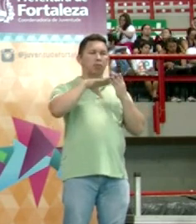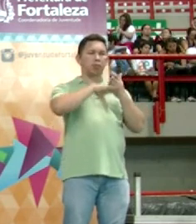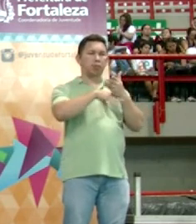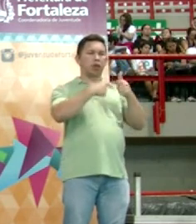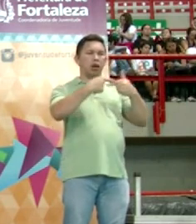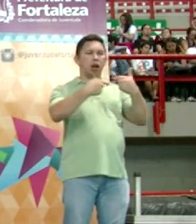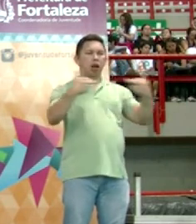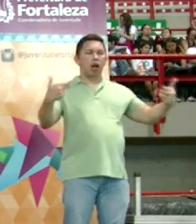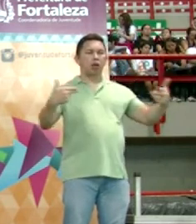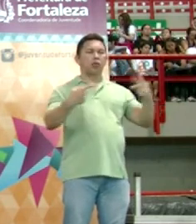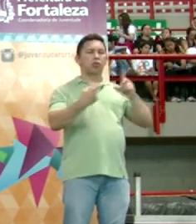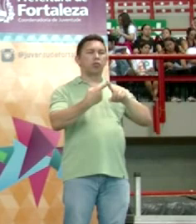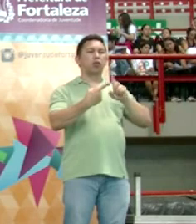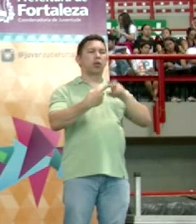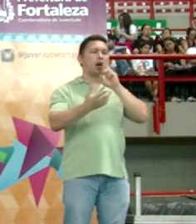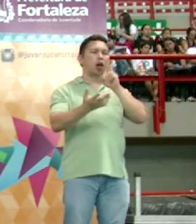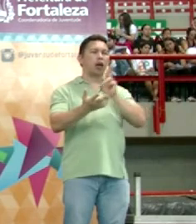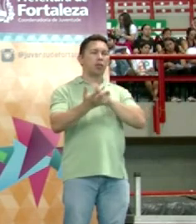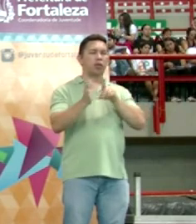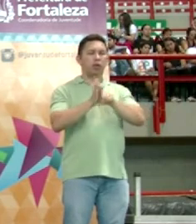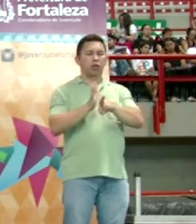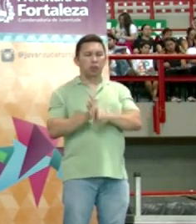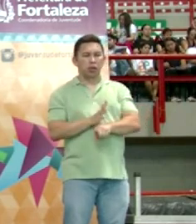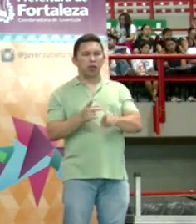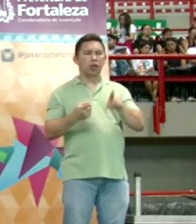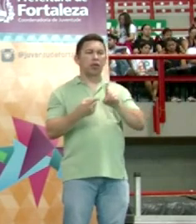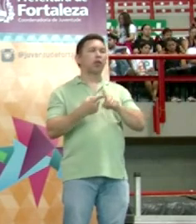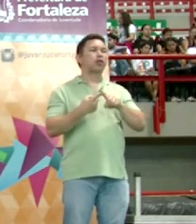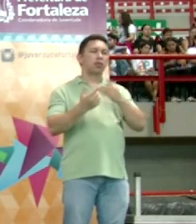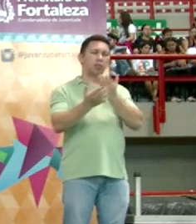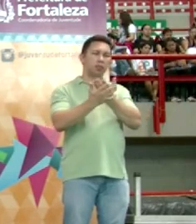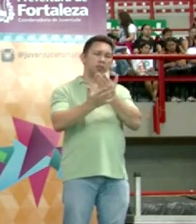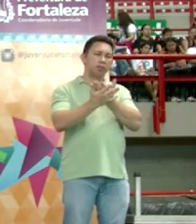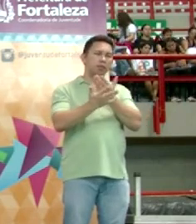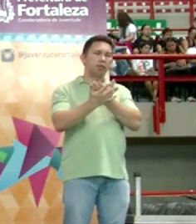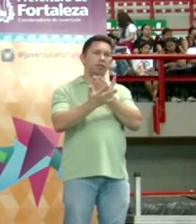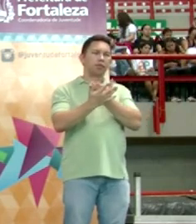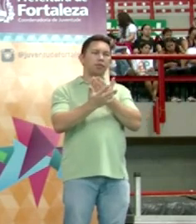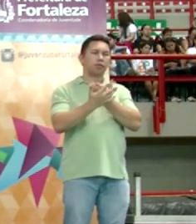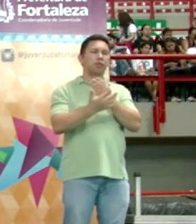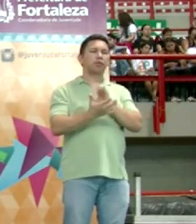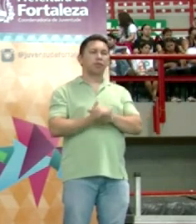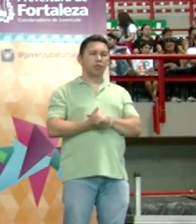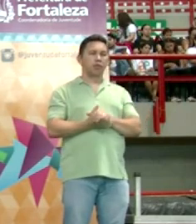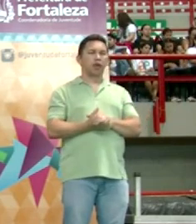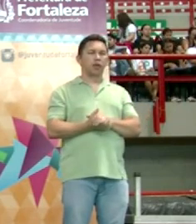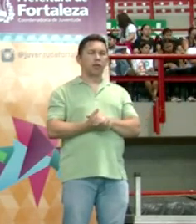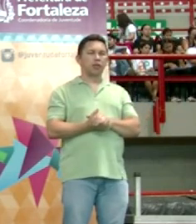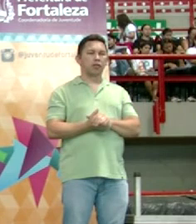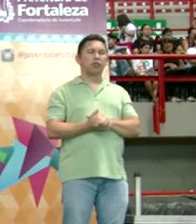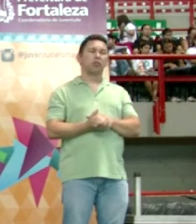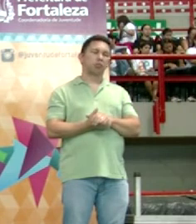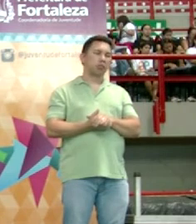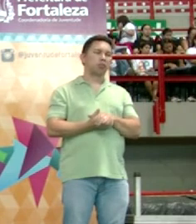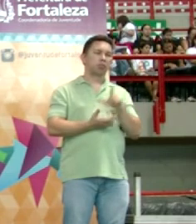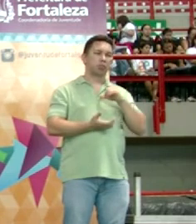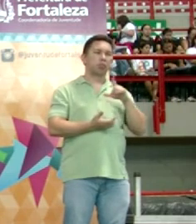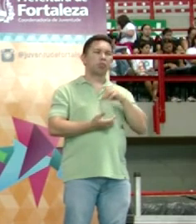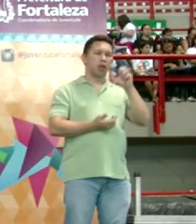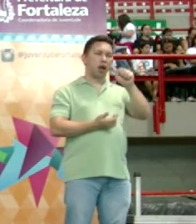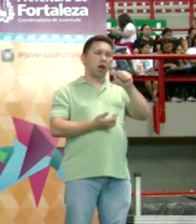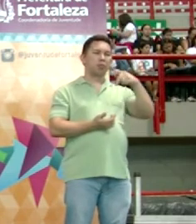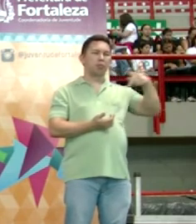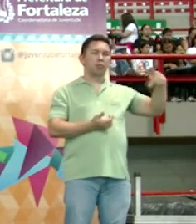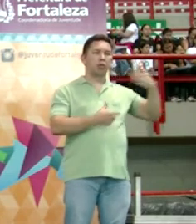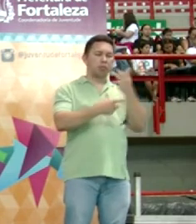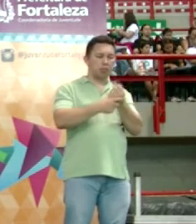acesso ao material, às resoluções das questões, às aulas, se você tiver uma banda larga boa, tá certo? Isso é muito legal, um aplicativozinho da